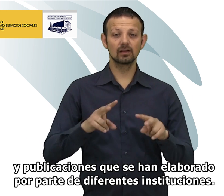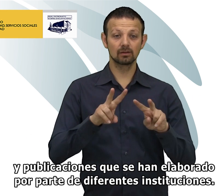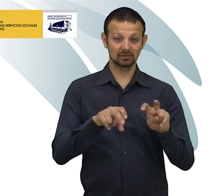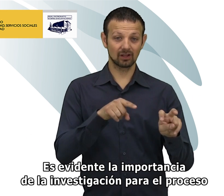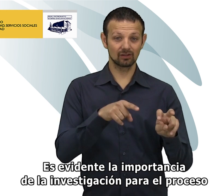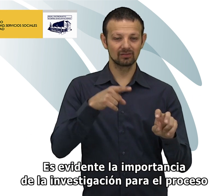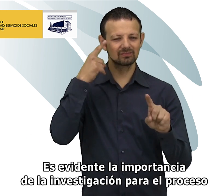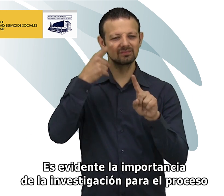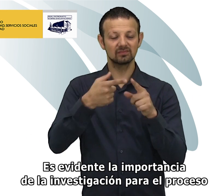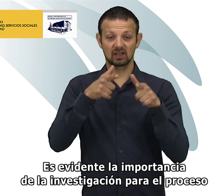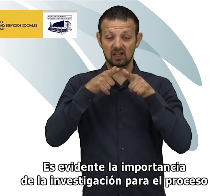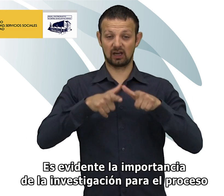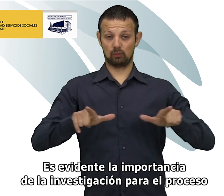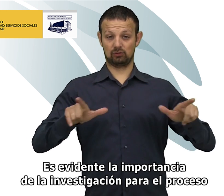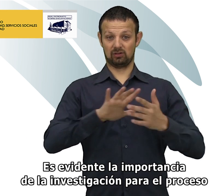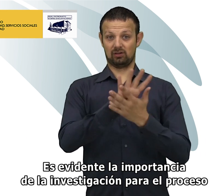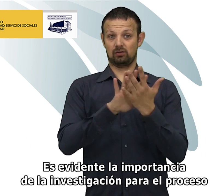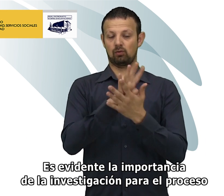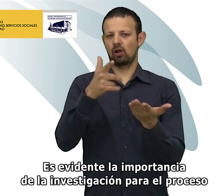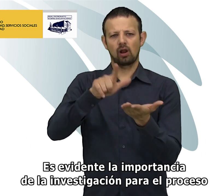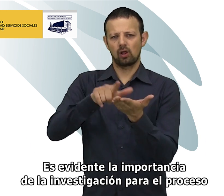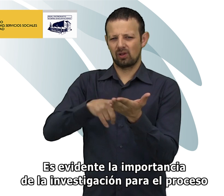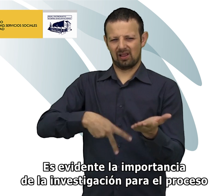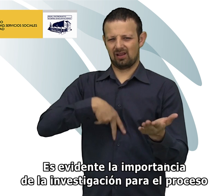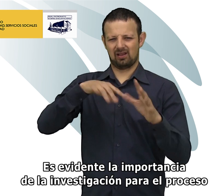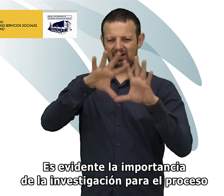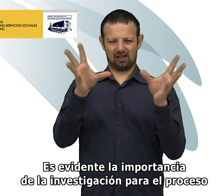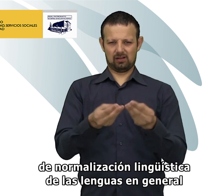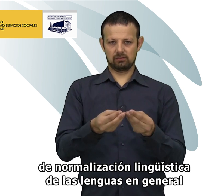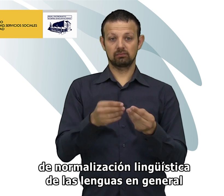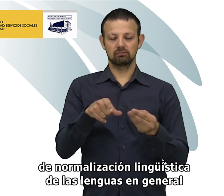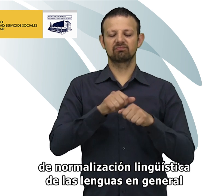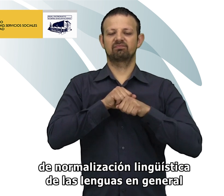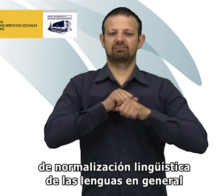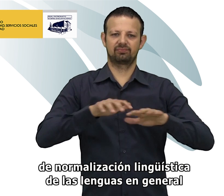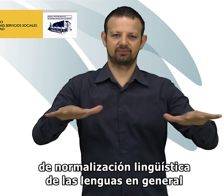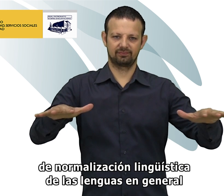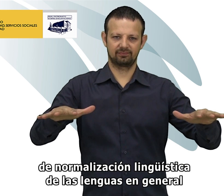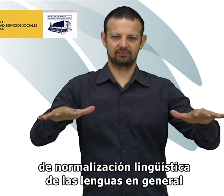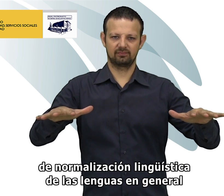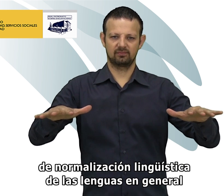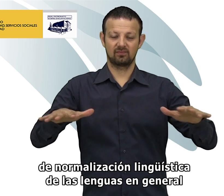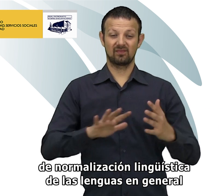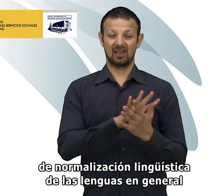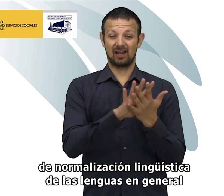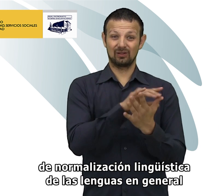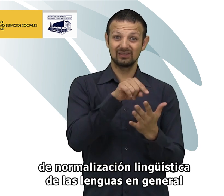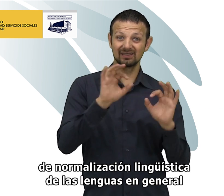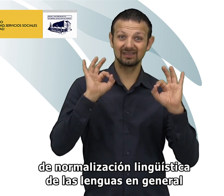la importancia de la investigación para el proceso de normalización lingüística de las lenguas en general y de las lenguas de signos en